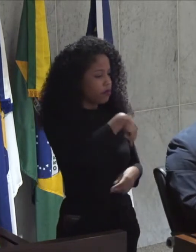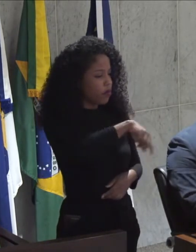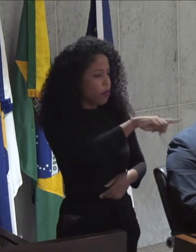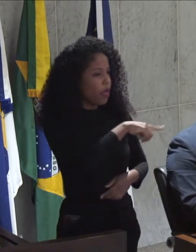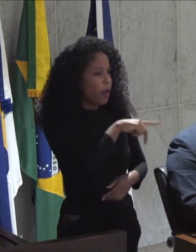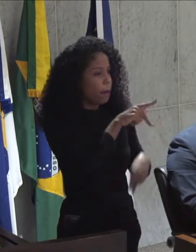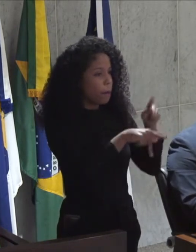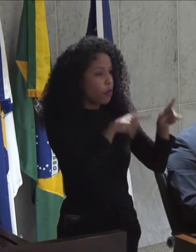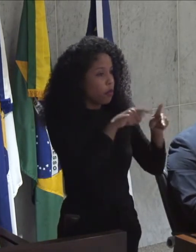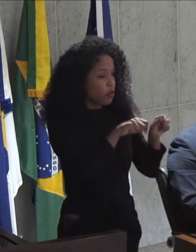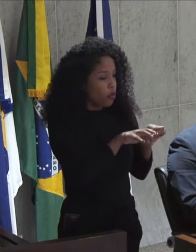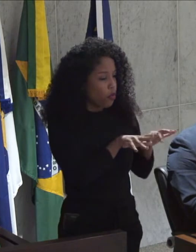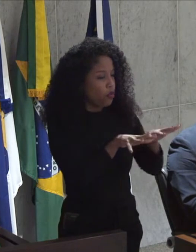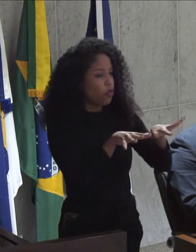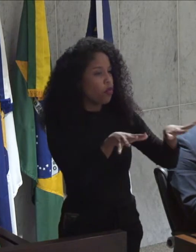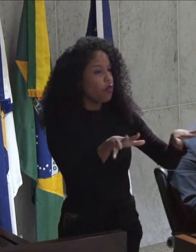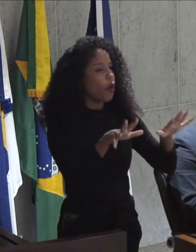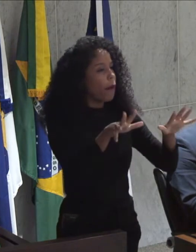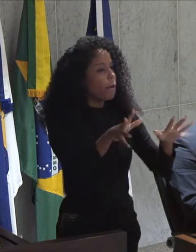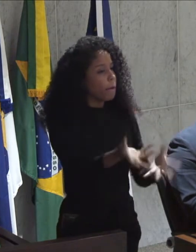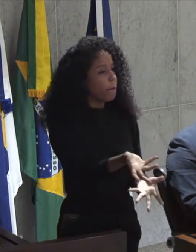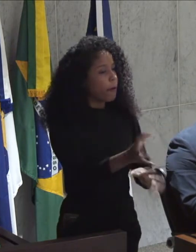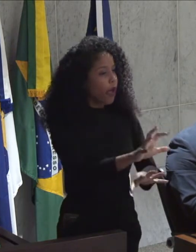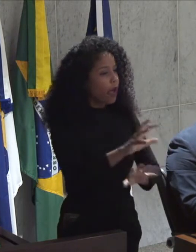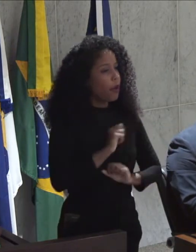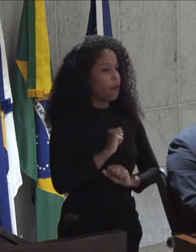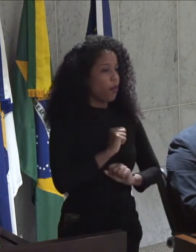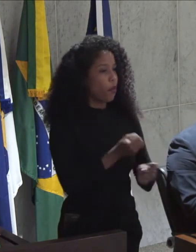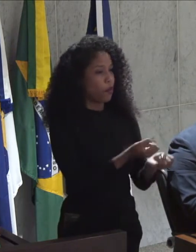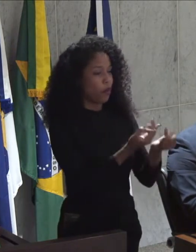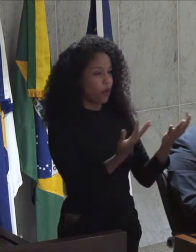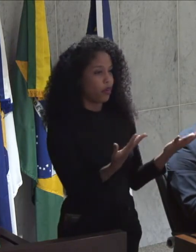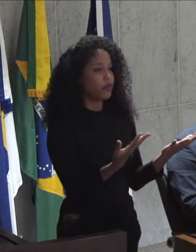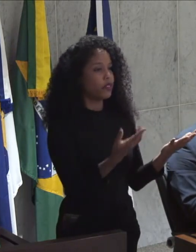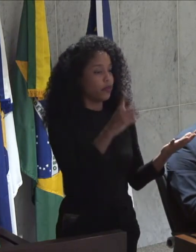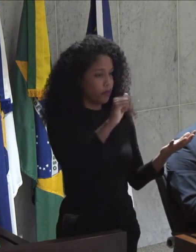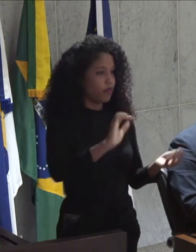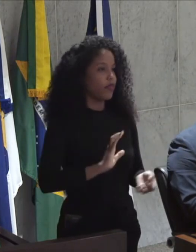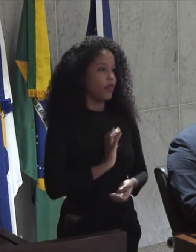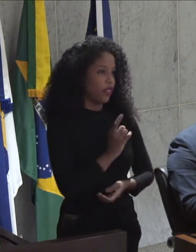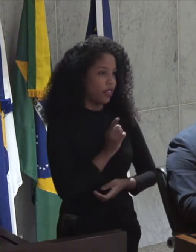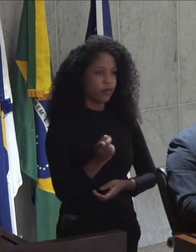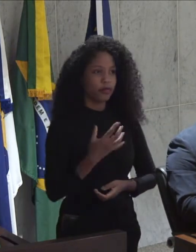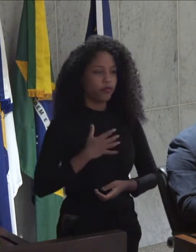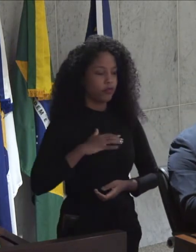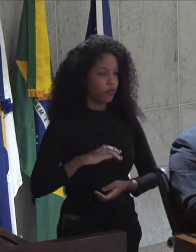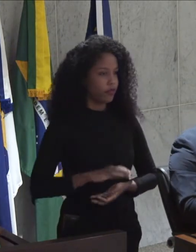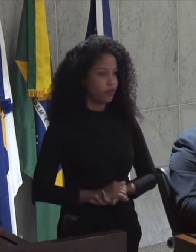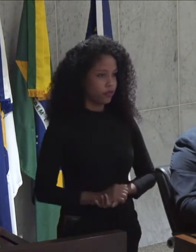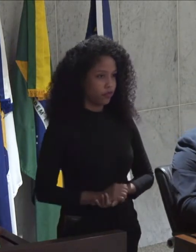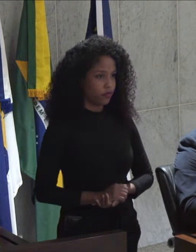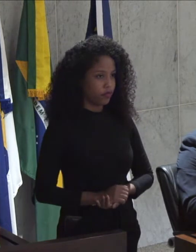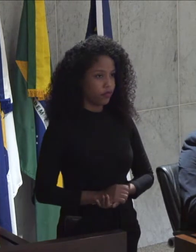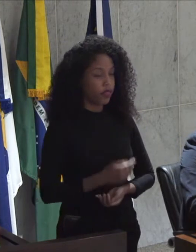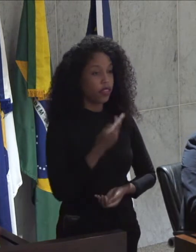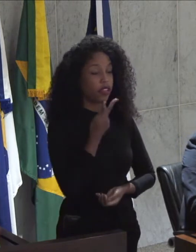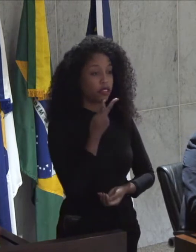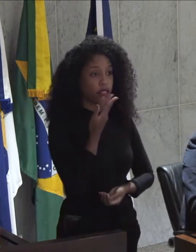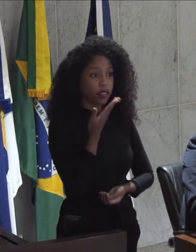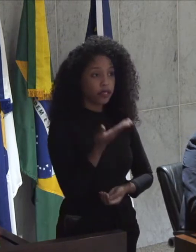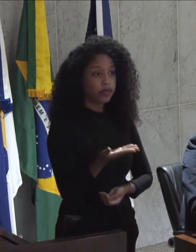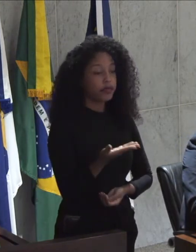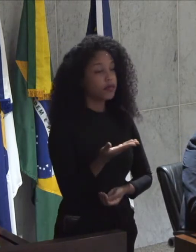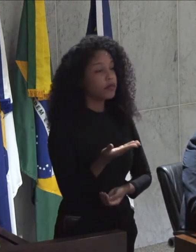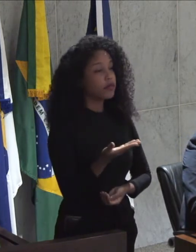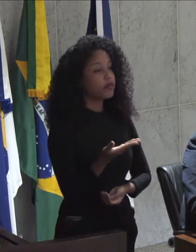das indústrias e dos bancos. Então, esse é o ódio central. Dito isso, aqui nós